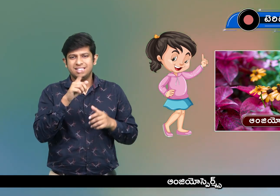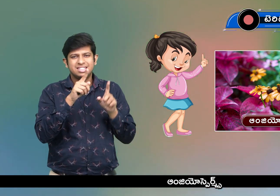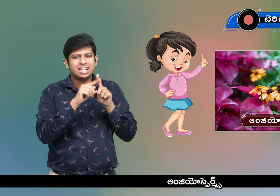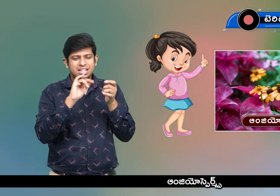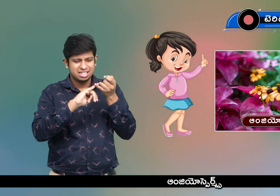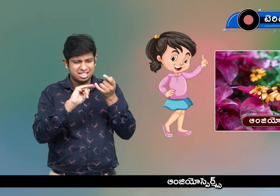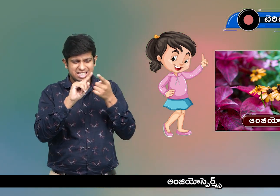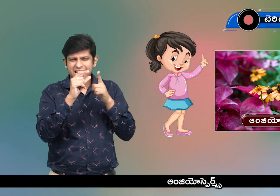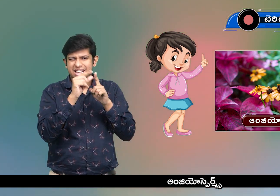ఆంజియోస్పర్మ్స్